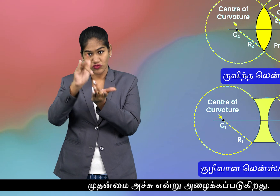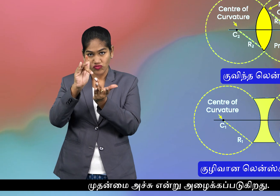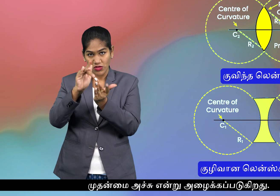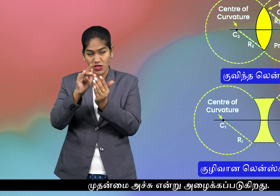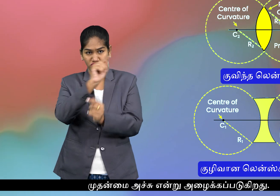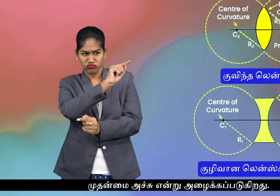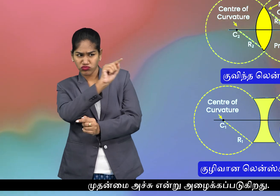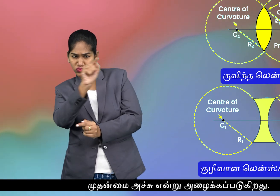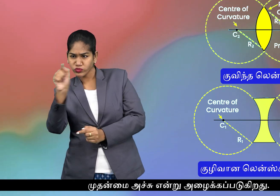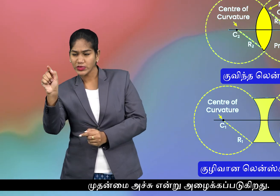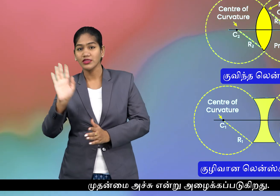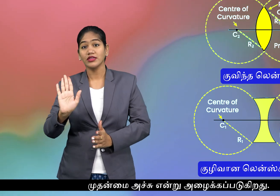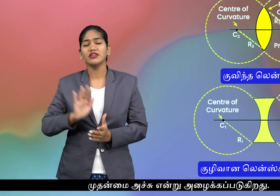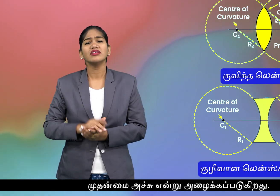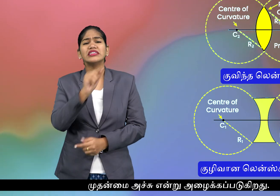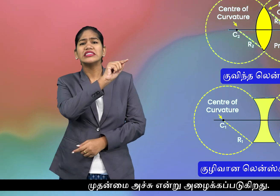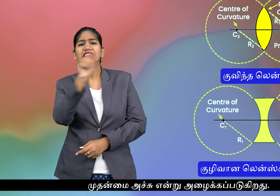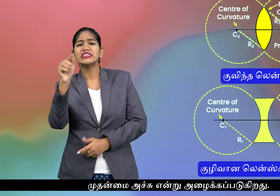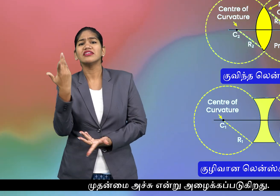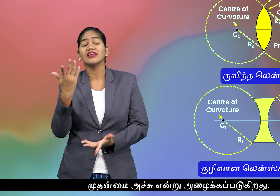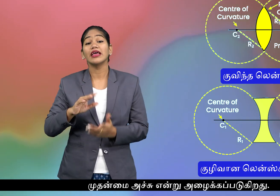முதன்மை அச்சு என்று அழைக்கப்படுகிறது.